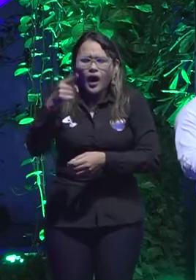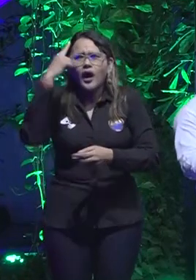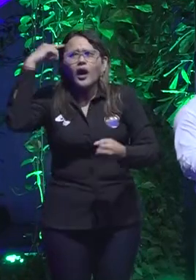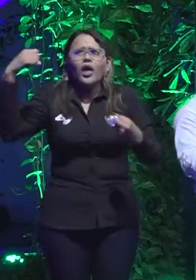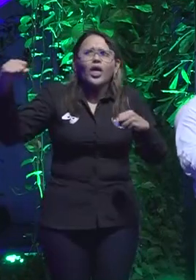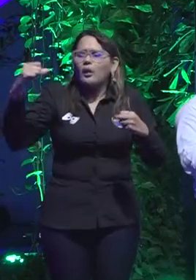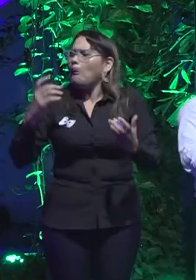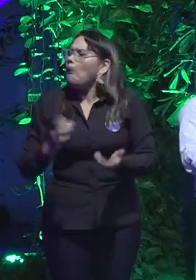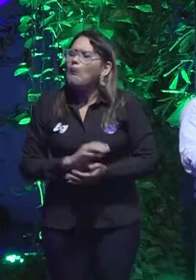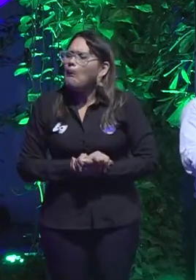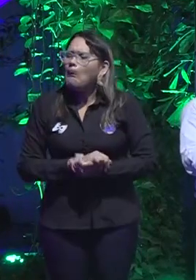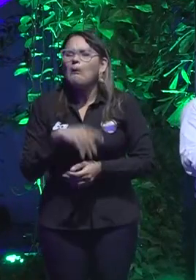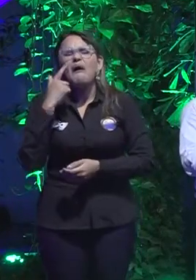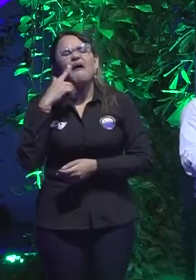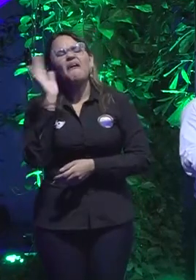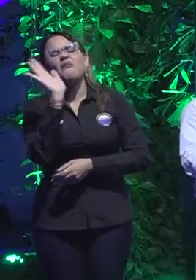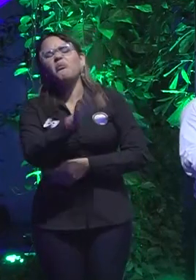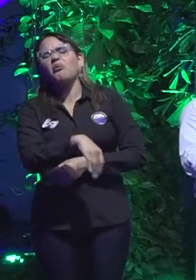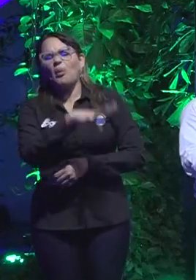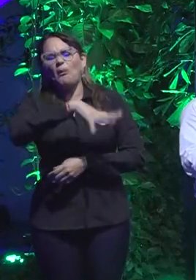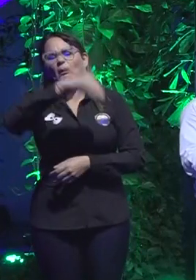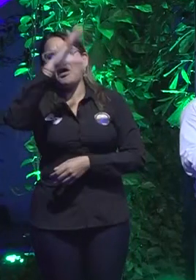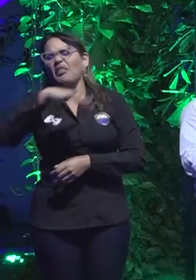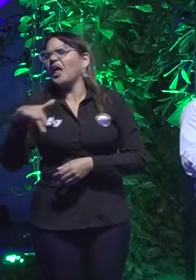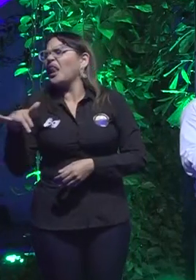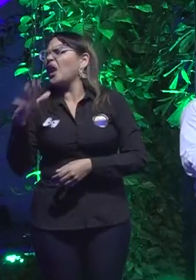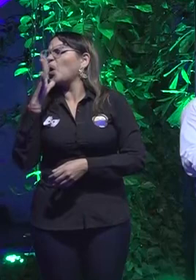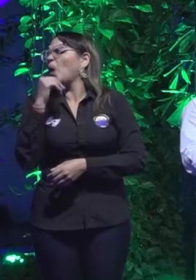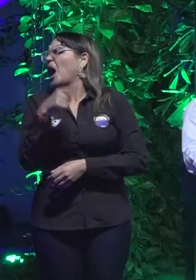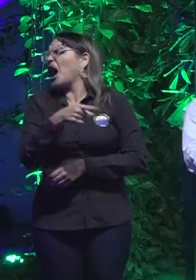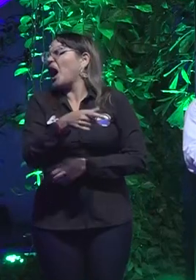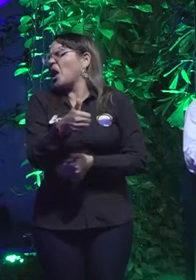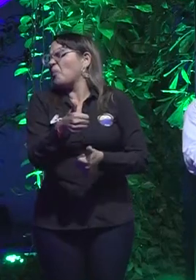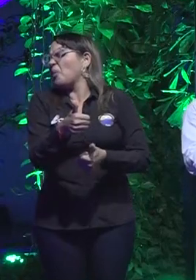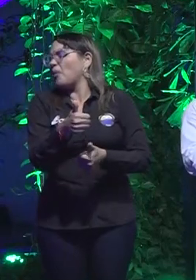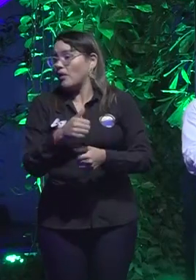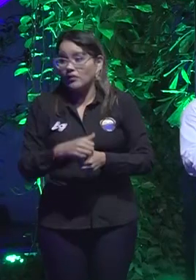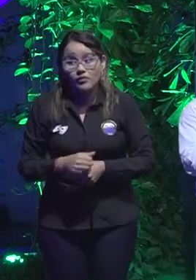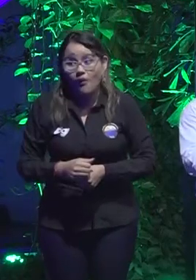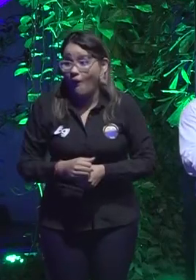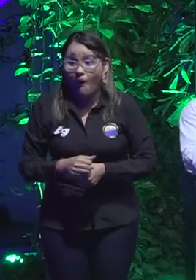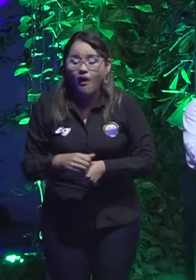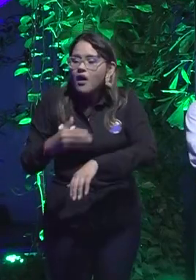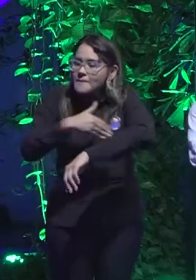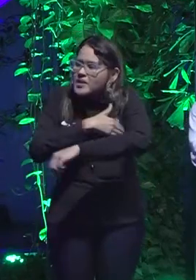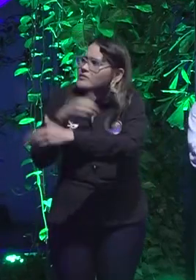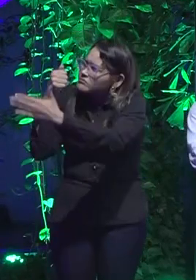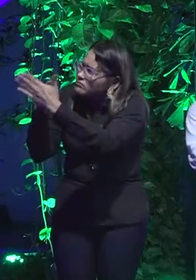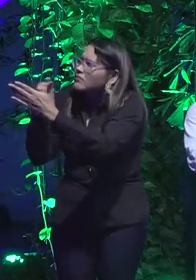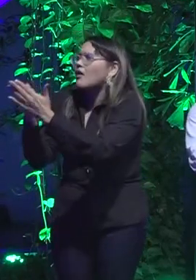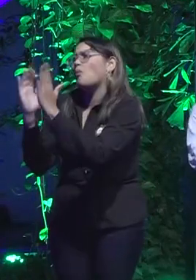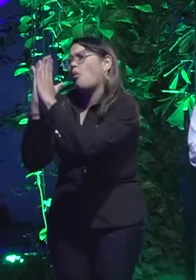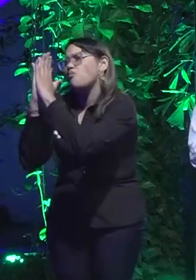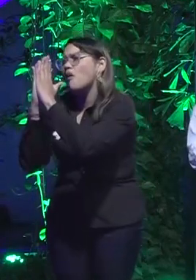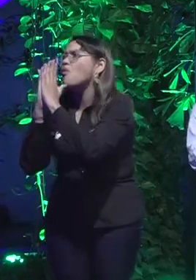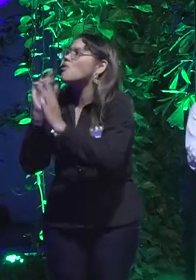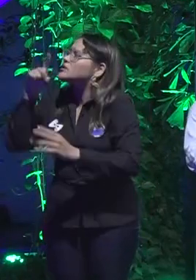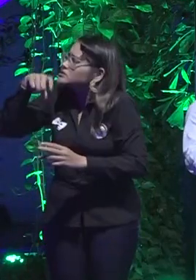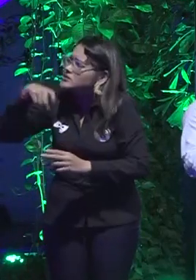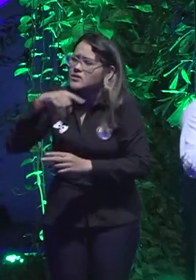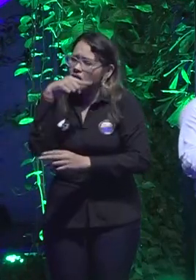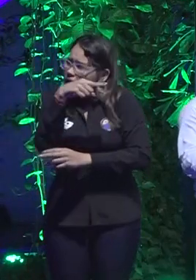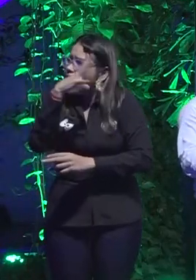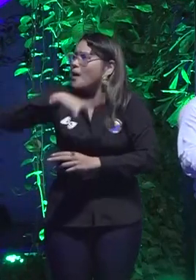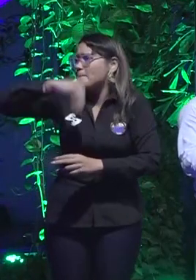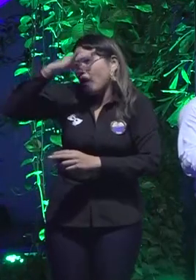eso porque pareciera que el Magdalena no tiene dolientes. Y nosotros le pedimos a la ministra, por favor, incluya ahí el Magdalena porque eso se va a venir,